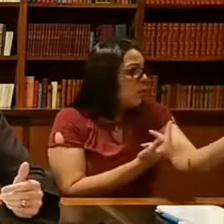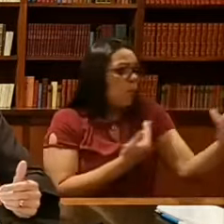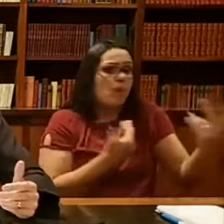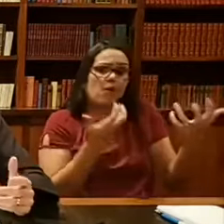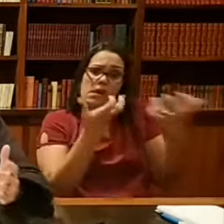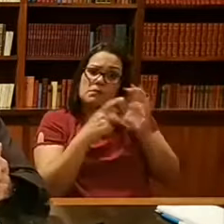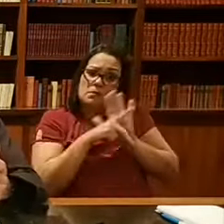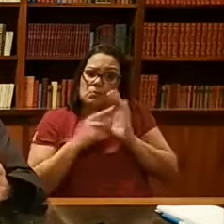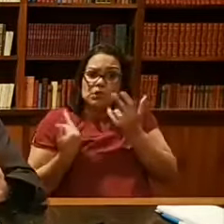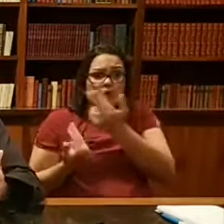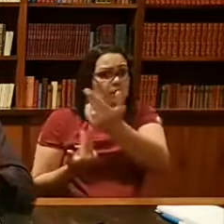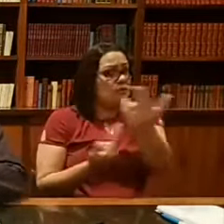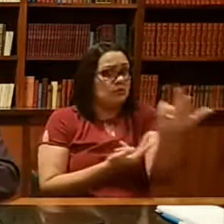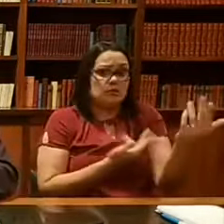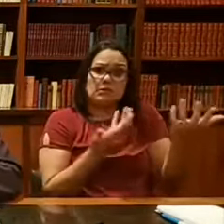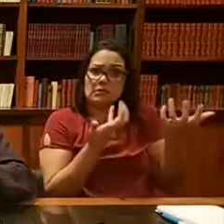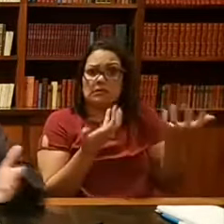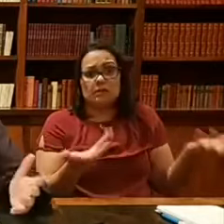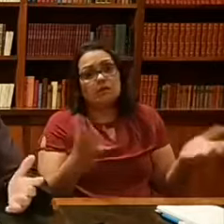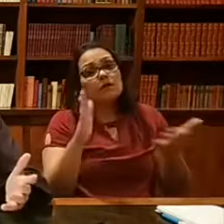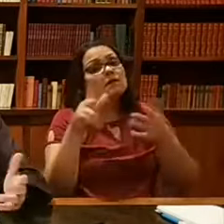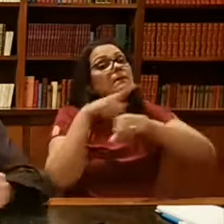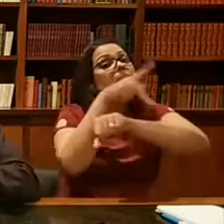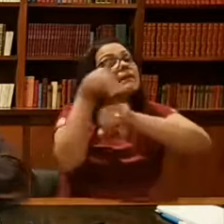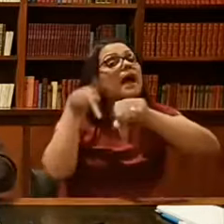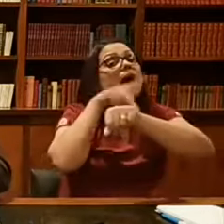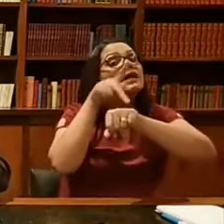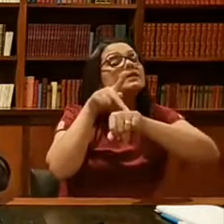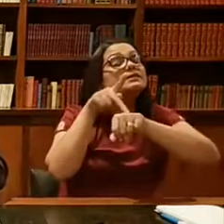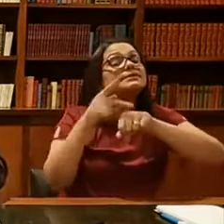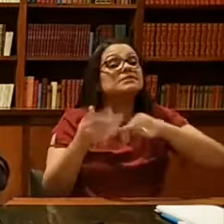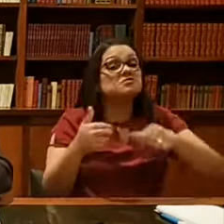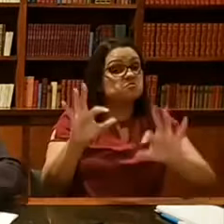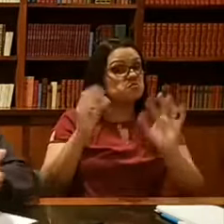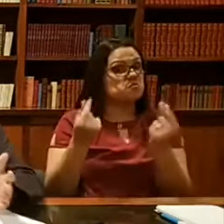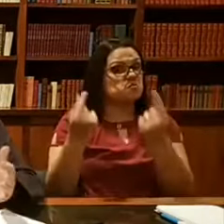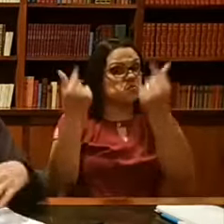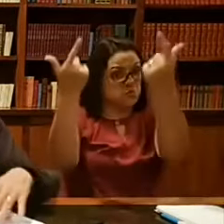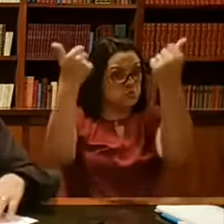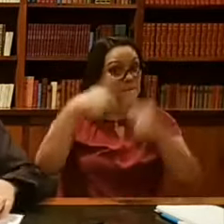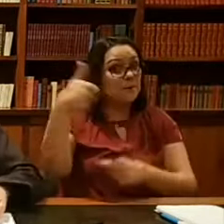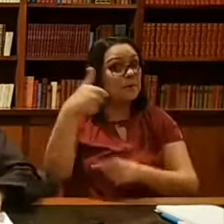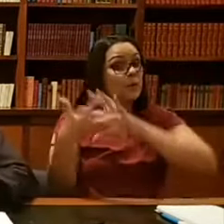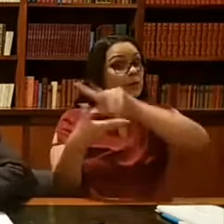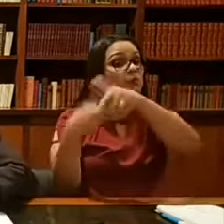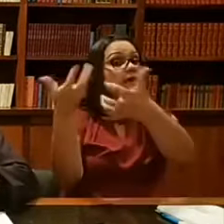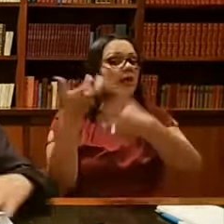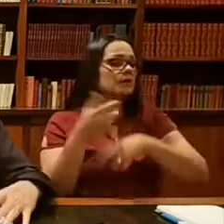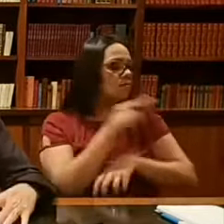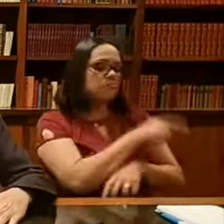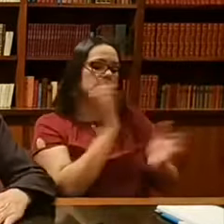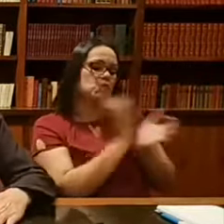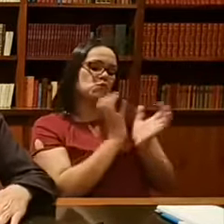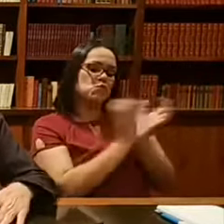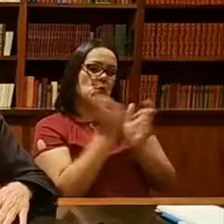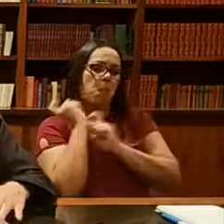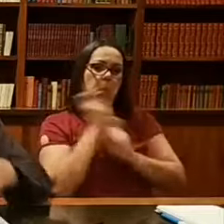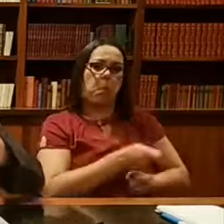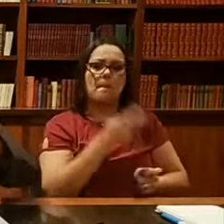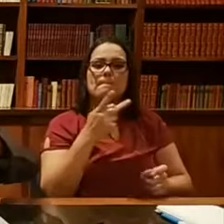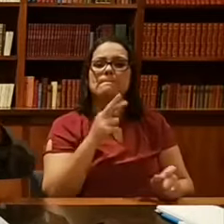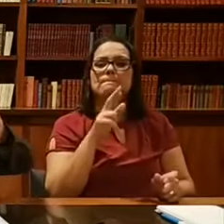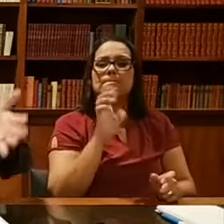Né? E o que alguns países do primeiro mundo querem? Mantê-los de forma primitiva, como se fossem homens pré-históricos, para